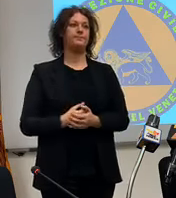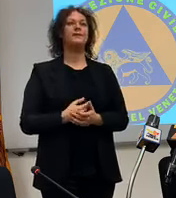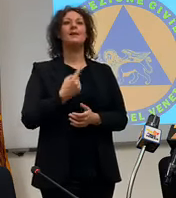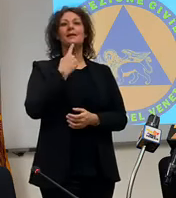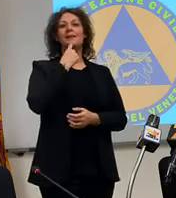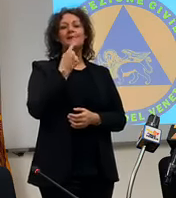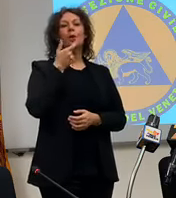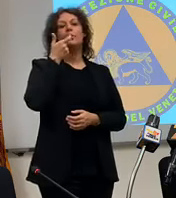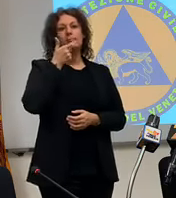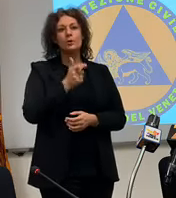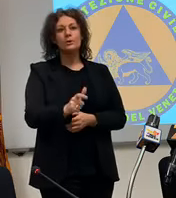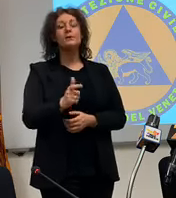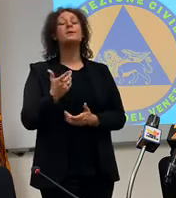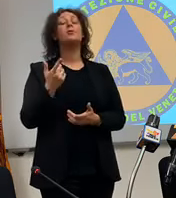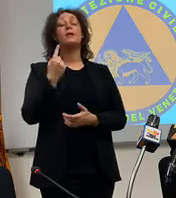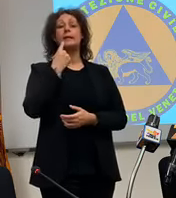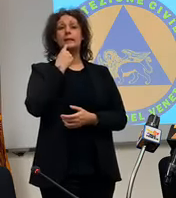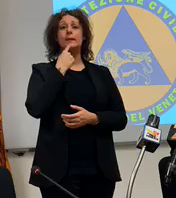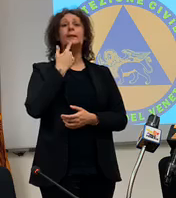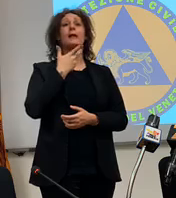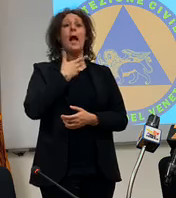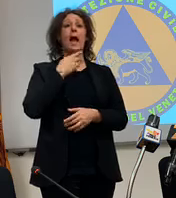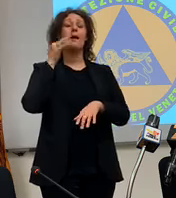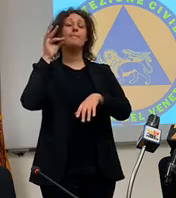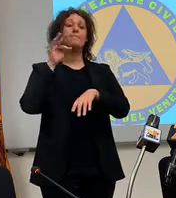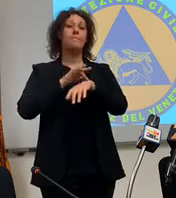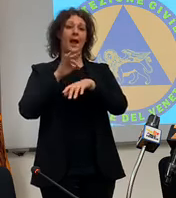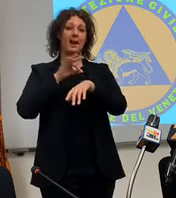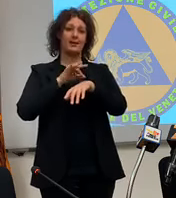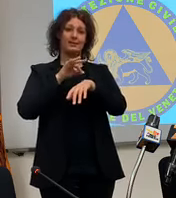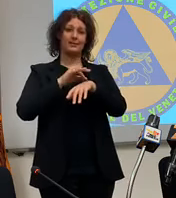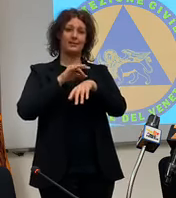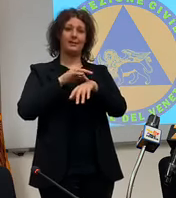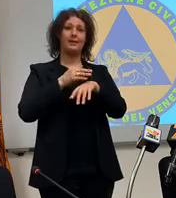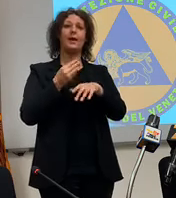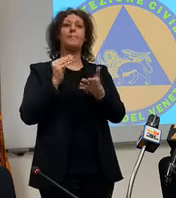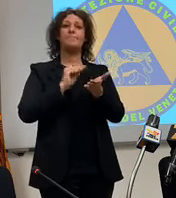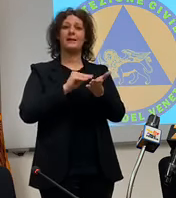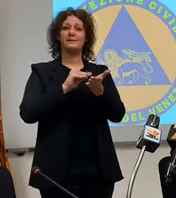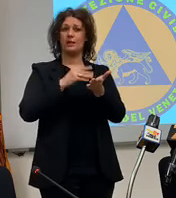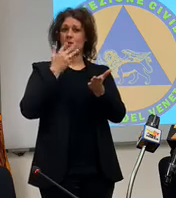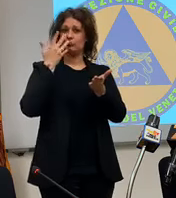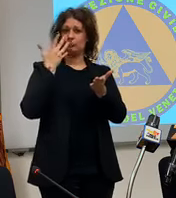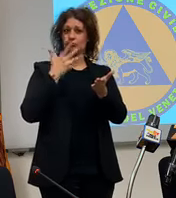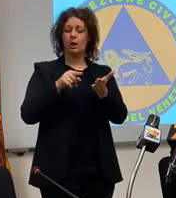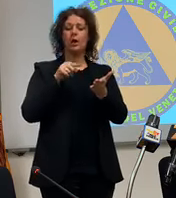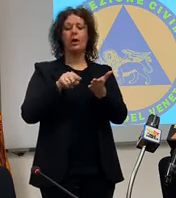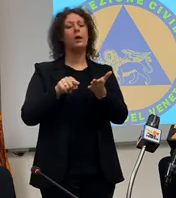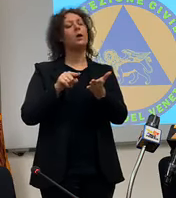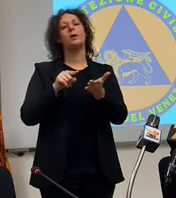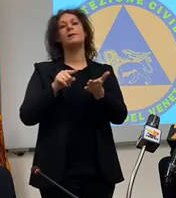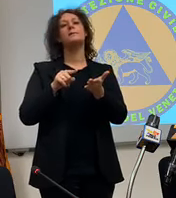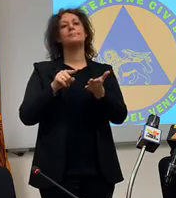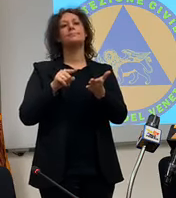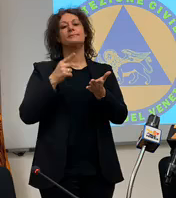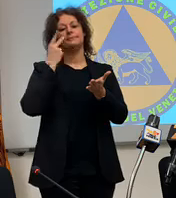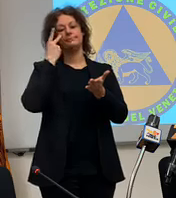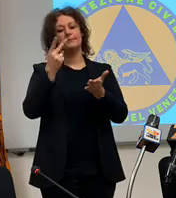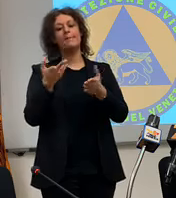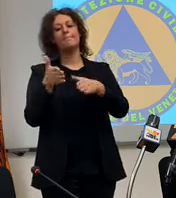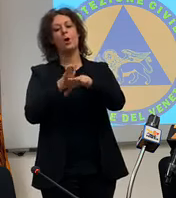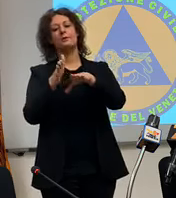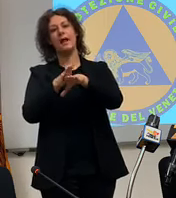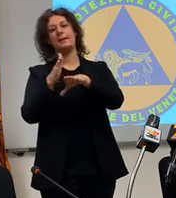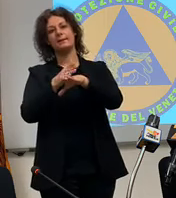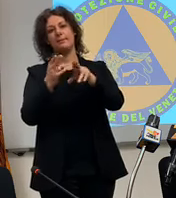purtroppo sono anche la base della aggravamento della mortalità anche quando si congiungono